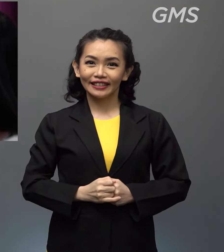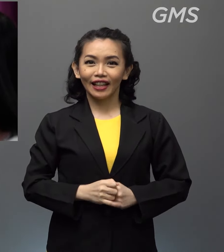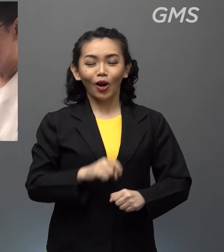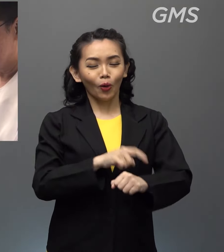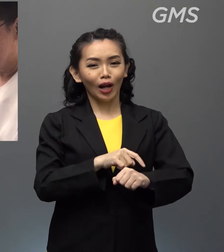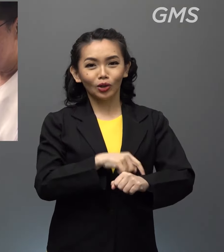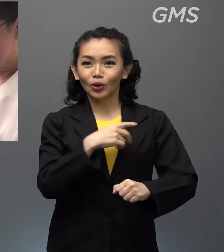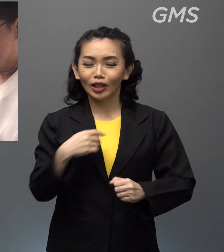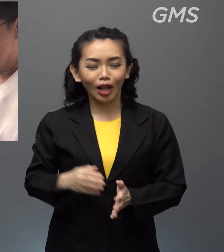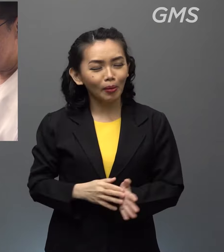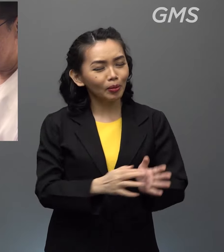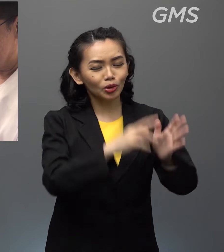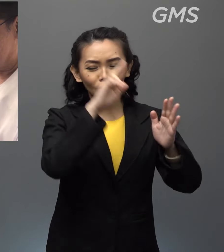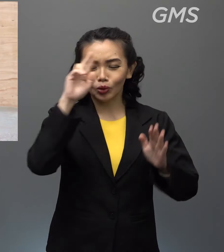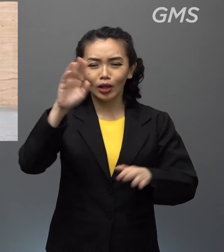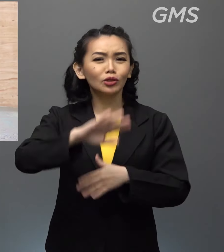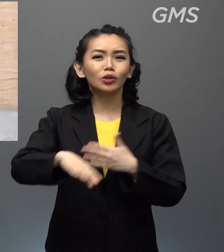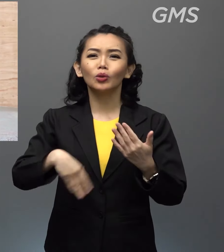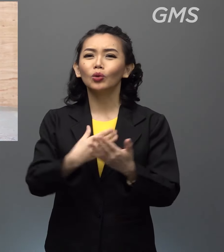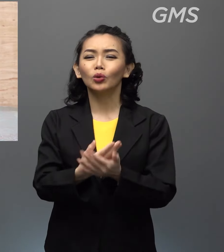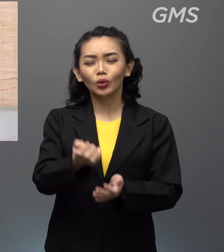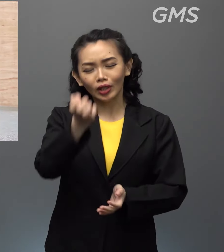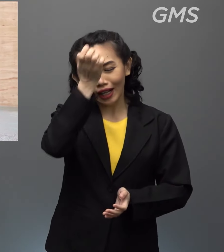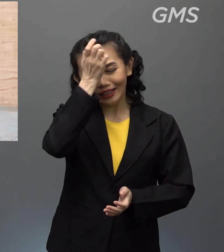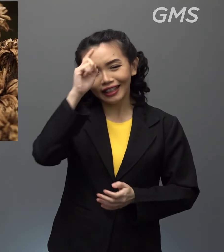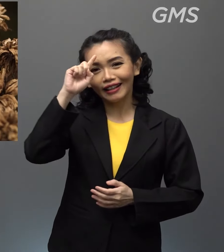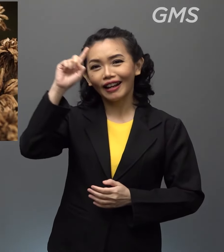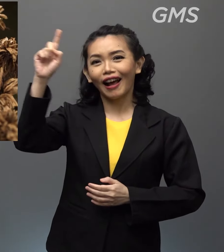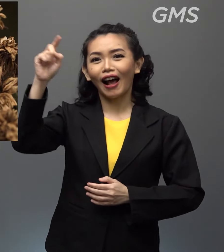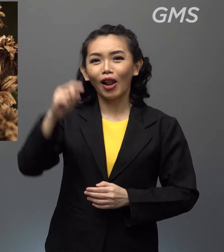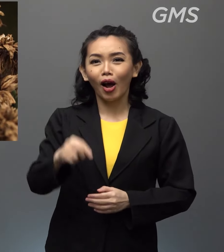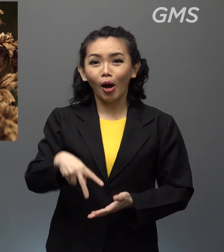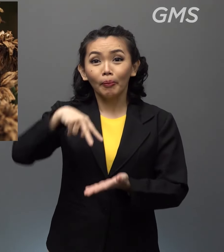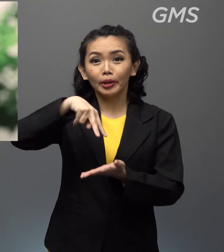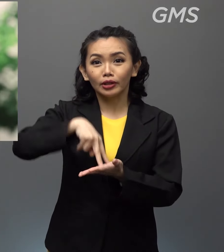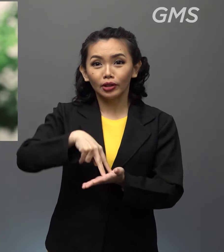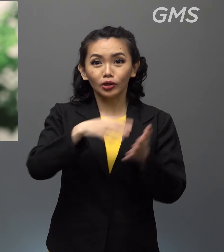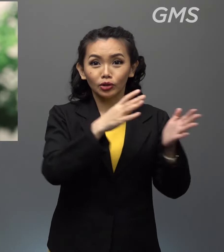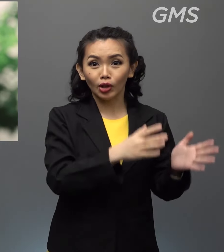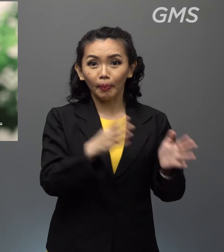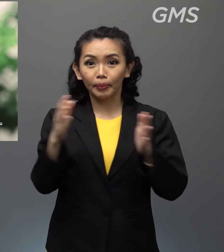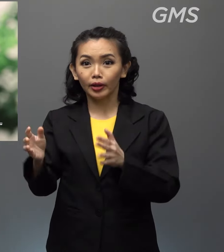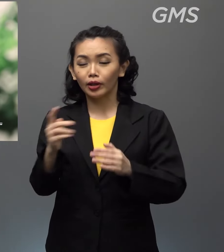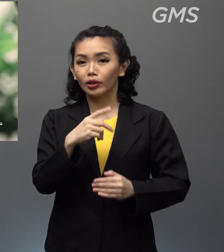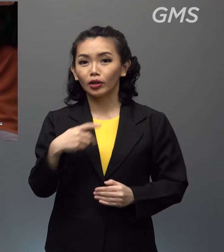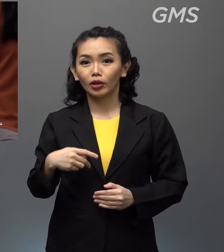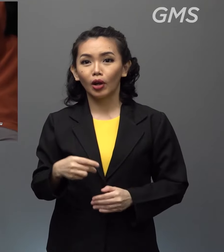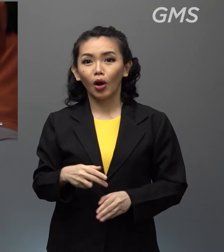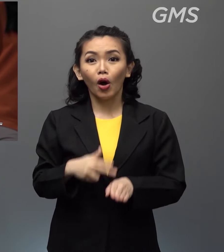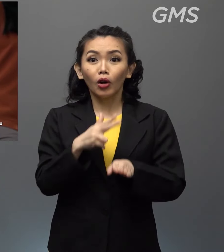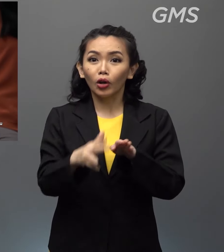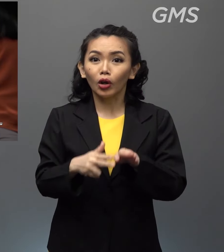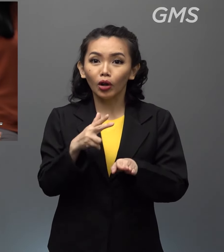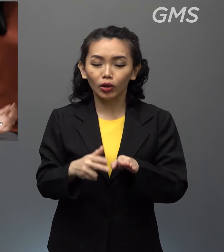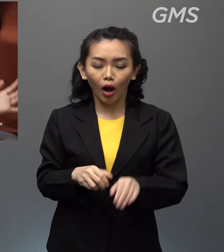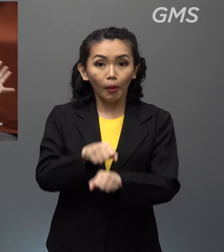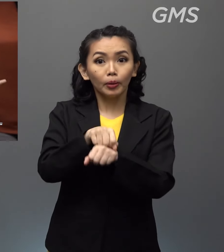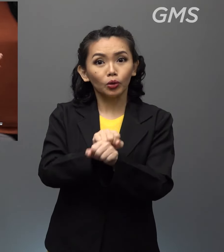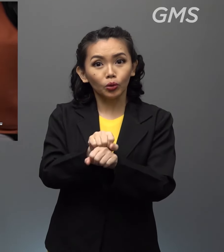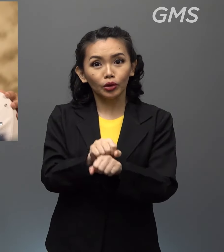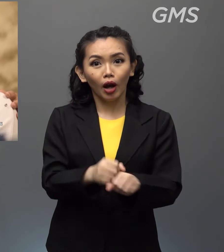Waktu kita memuji Tuhan, seluruh kerajaan itu berdiri di sampingmu. Waktu kita memuji seluruh kerajaan Allah, dan kereta-keretanya yang tidak